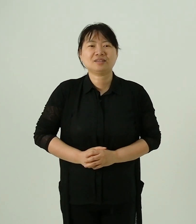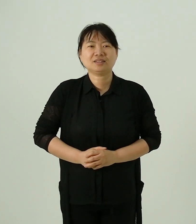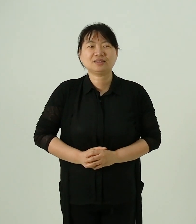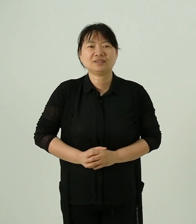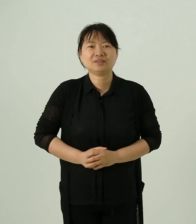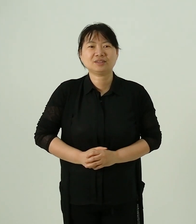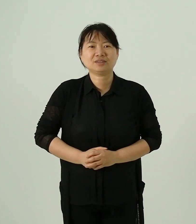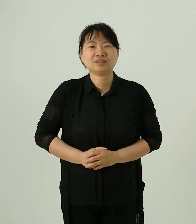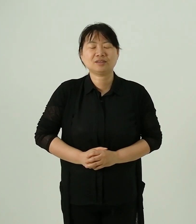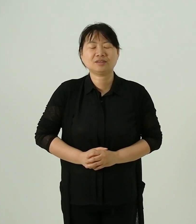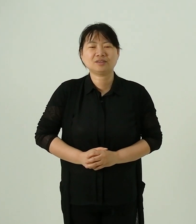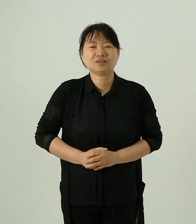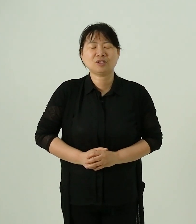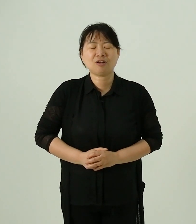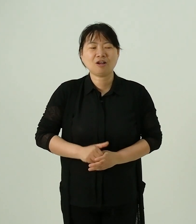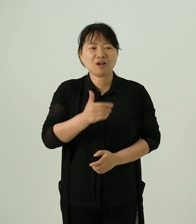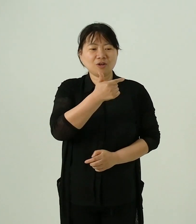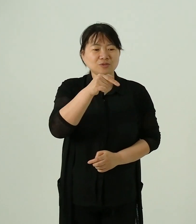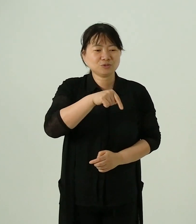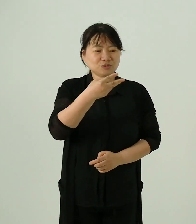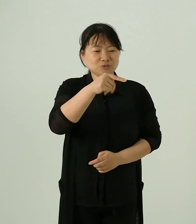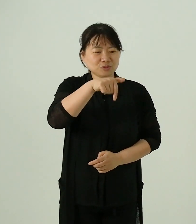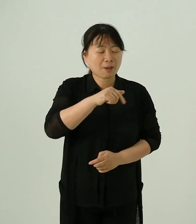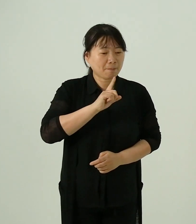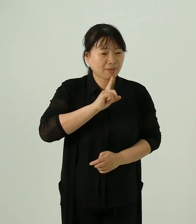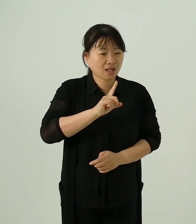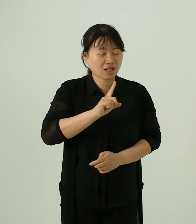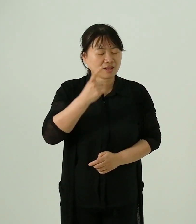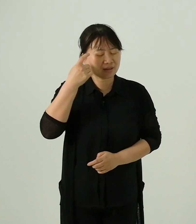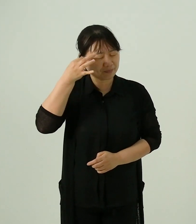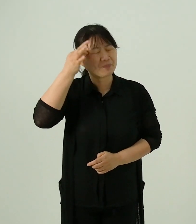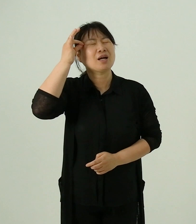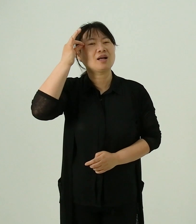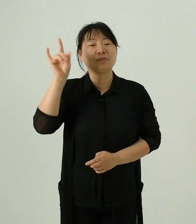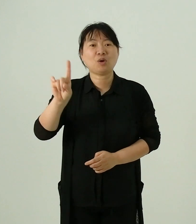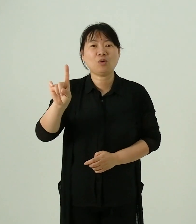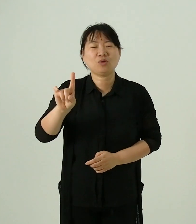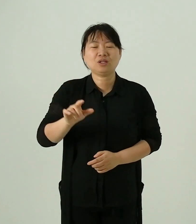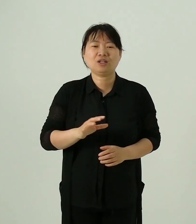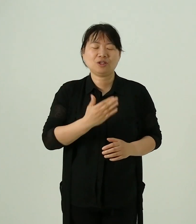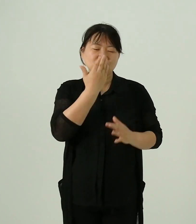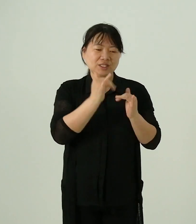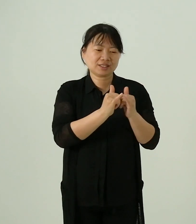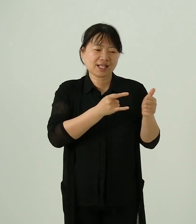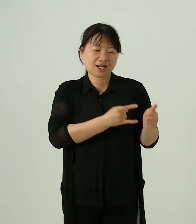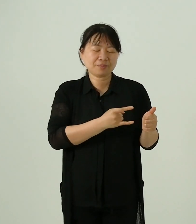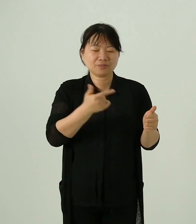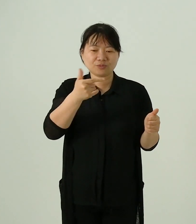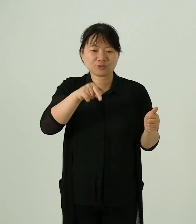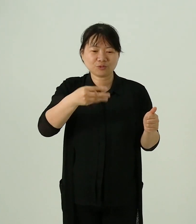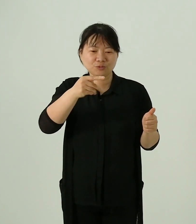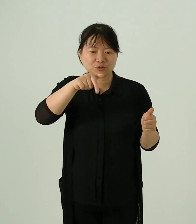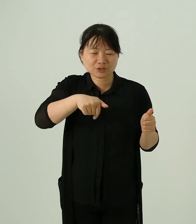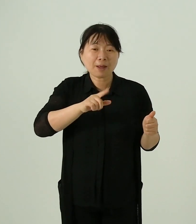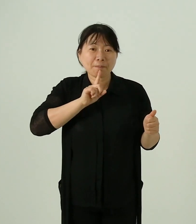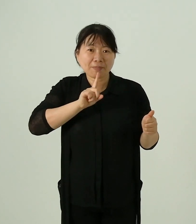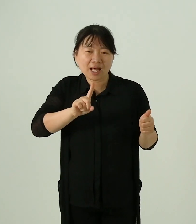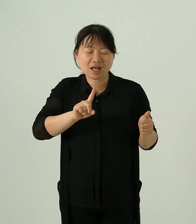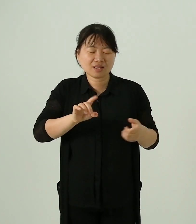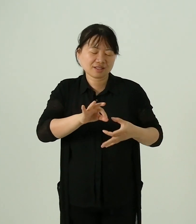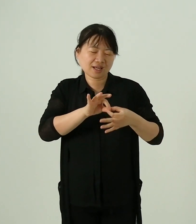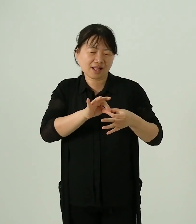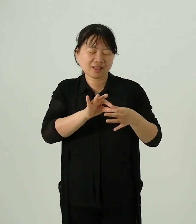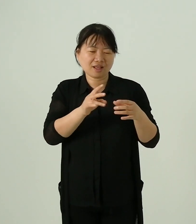그래서 누룩하면 딱 떠오르는 게 뭐야? 여러분, 유대 사람들은 누룩하면 이게